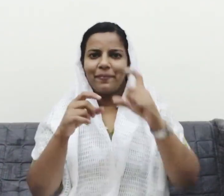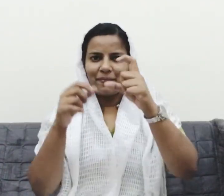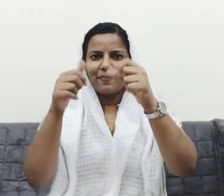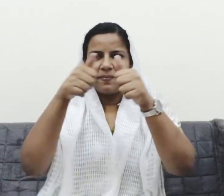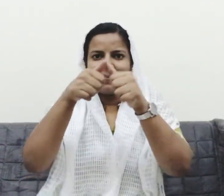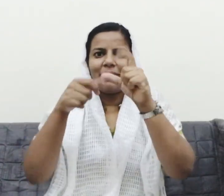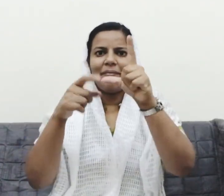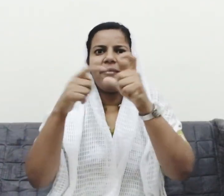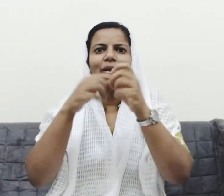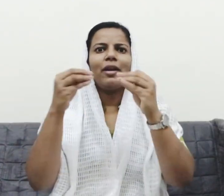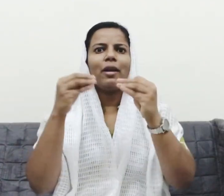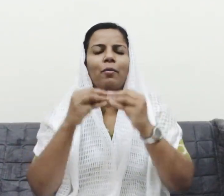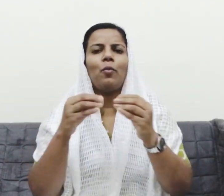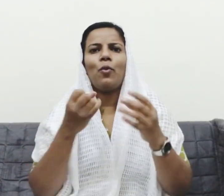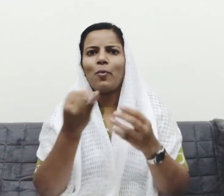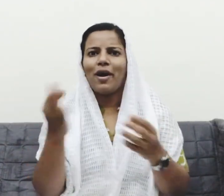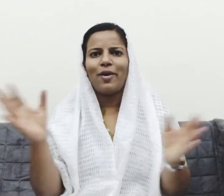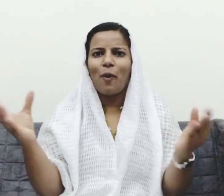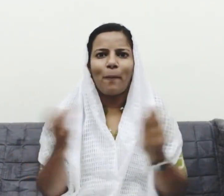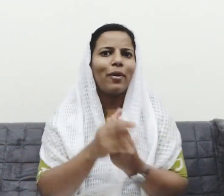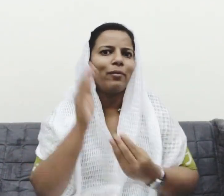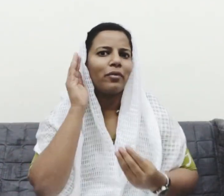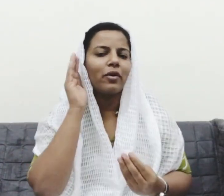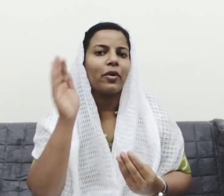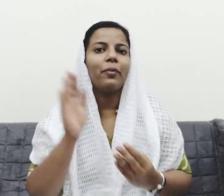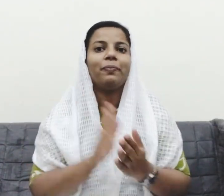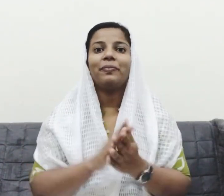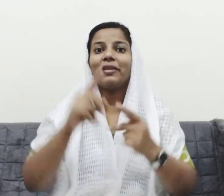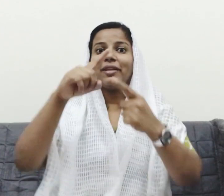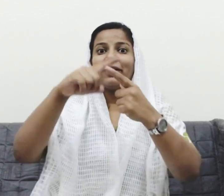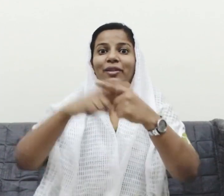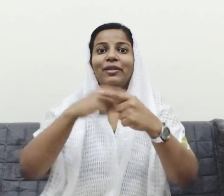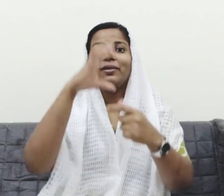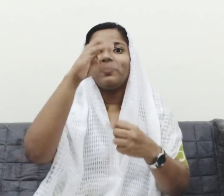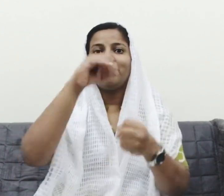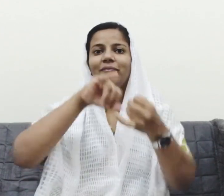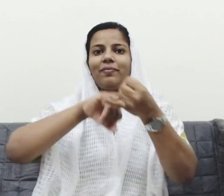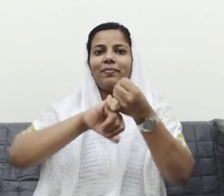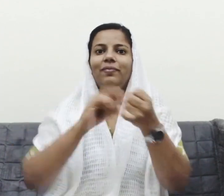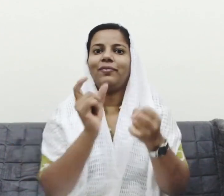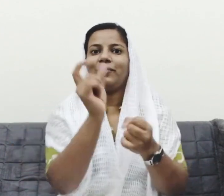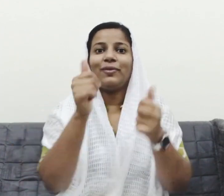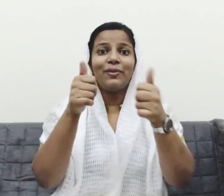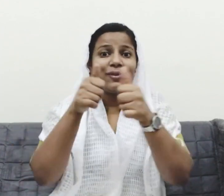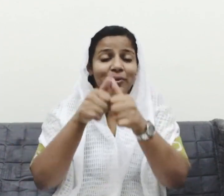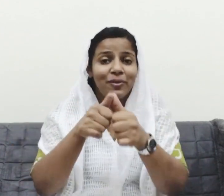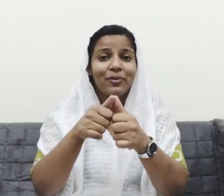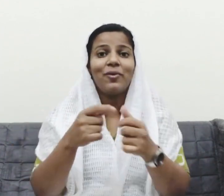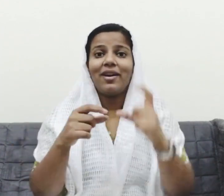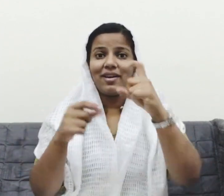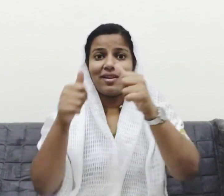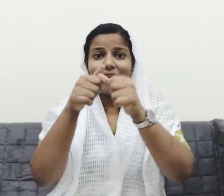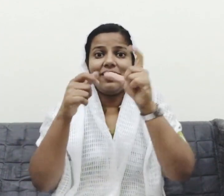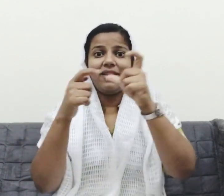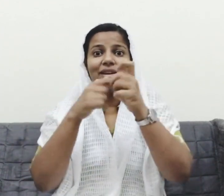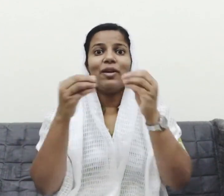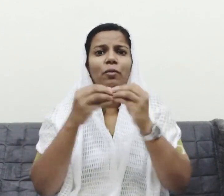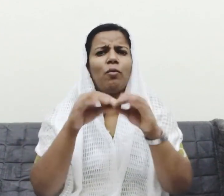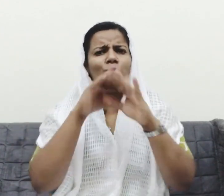ഒരേ യാത്രക്കാരാ. പക്ഷെ എന്നാ പ്രശ്നം എന്ന് വെച്ചാൽ കാലേബിന്റെയും ജോഷുവയുടെ മനസ്സ് വേറെയായിരുന്നു. ഇവർ ദൈവത്തെ പൂർണ്ണമായിട്ട് വിശ്വസിച്ചു, ദൈവത്തോട്